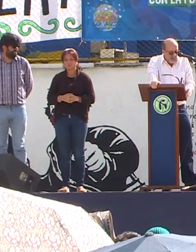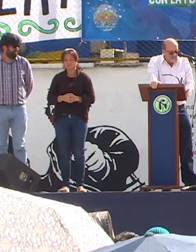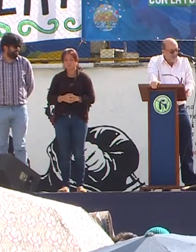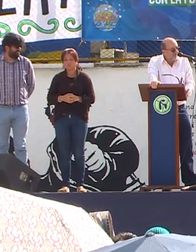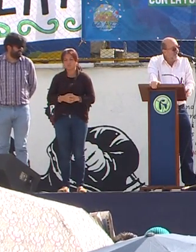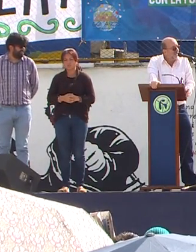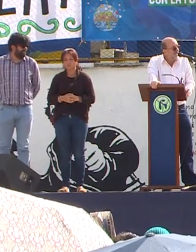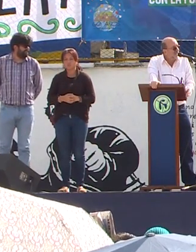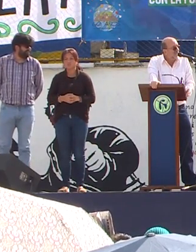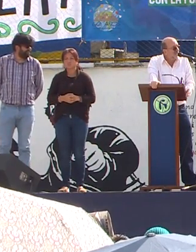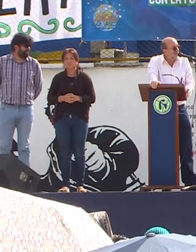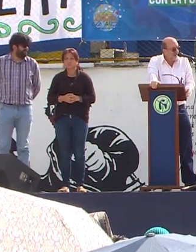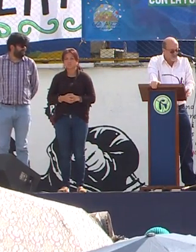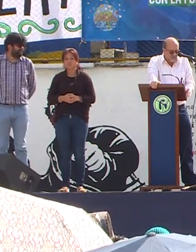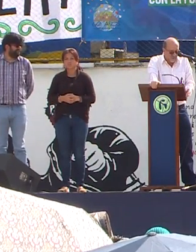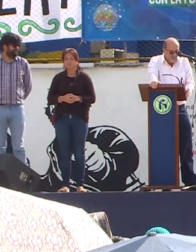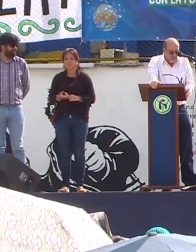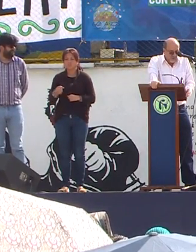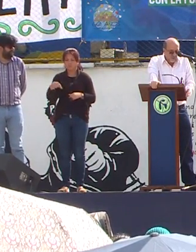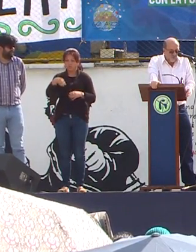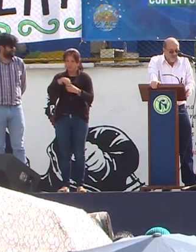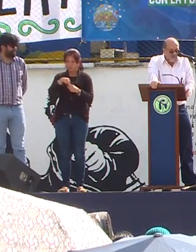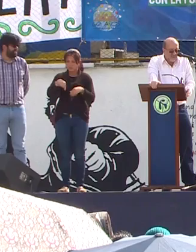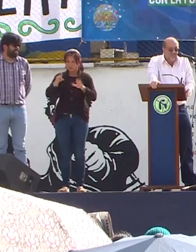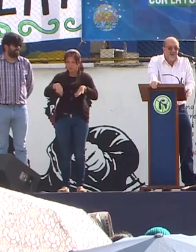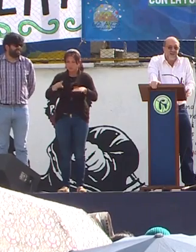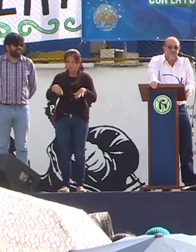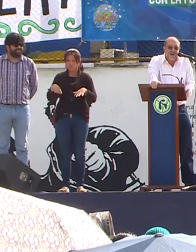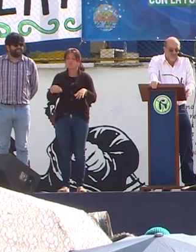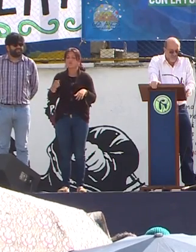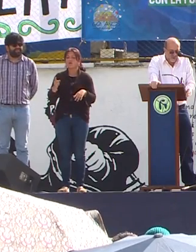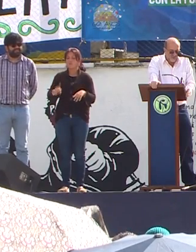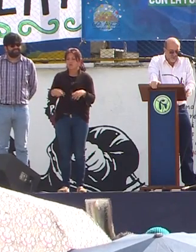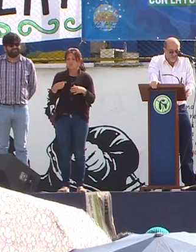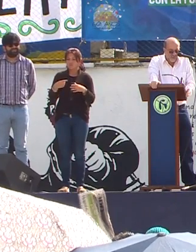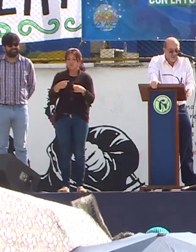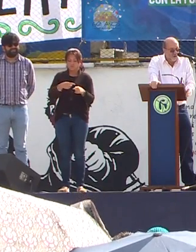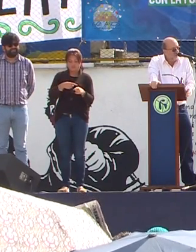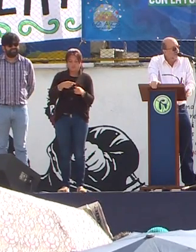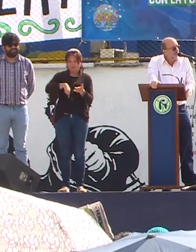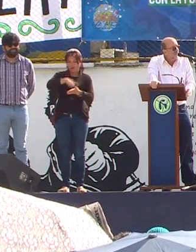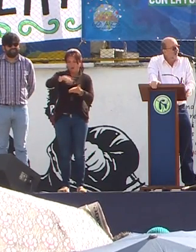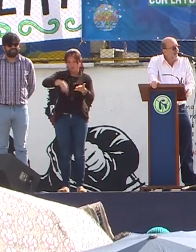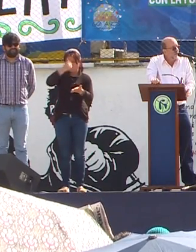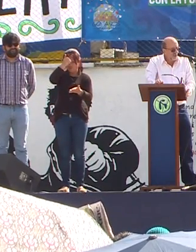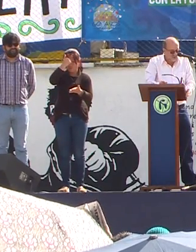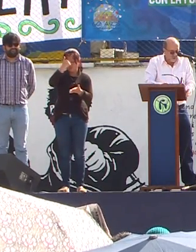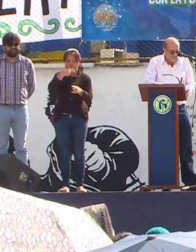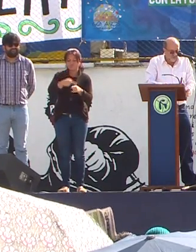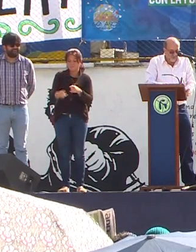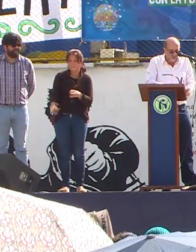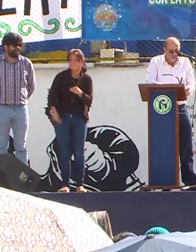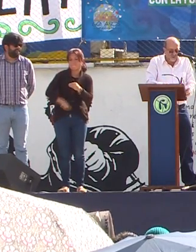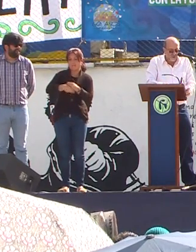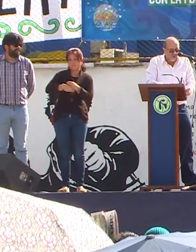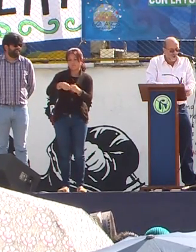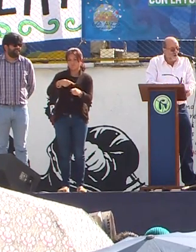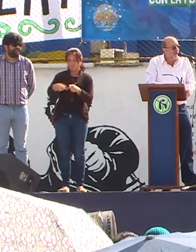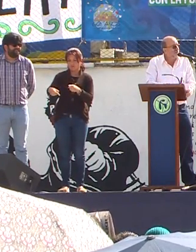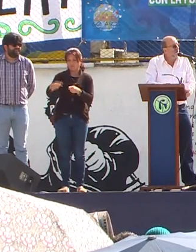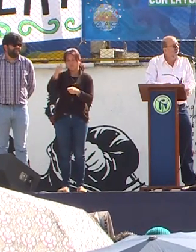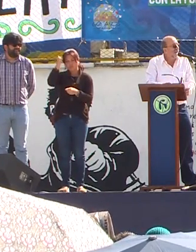Ampliamos a partir de este semestre una semana más de contratación para nuestros